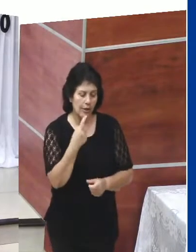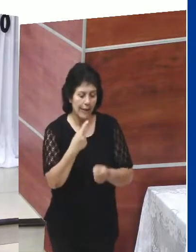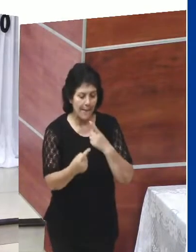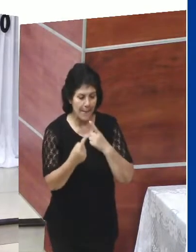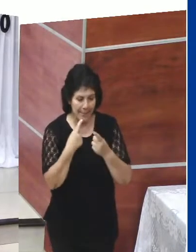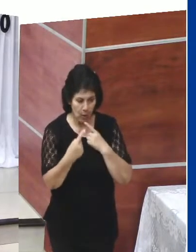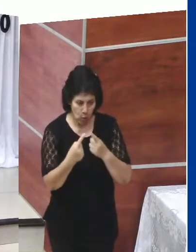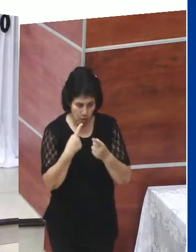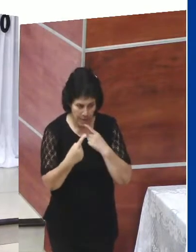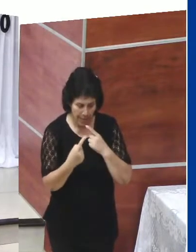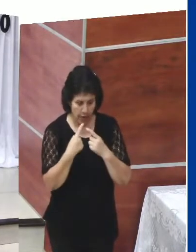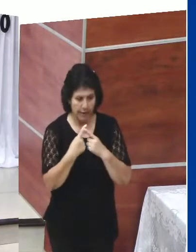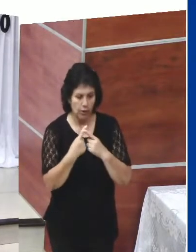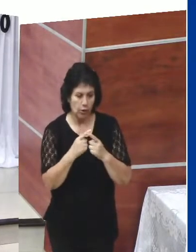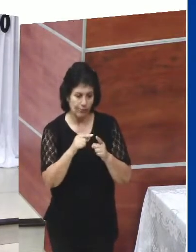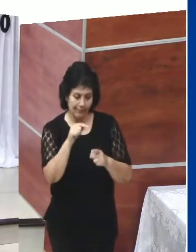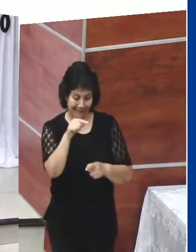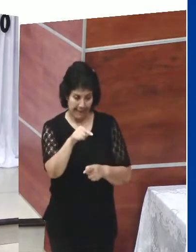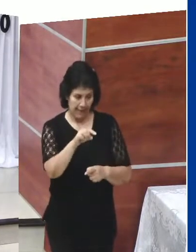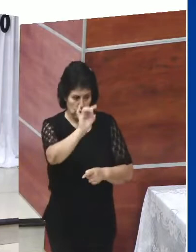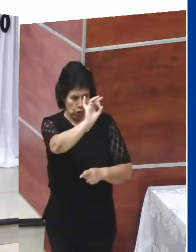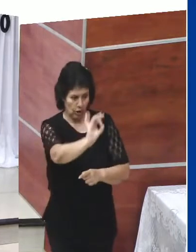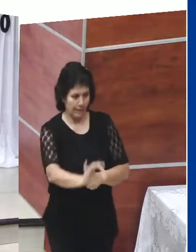esta encuesta que el 18%,